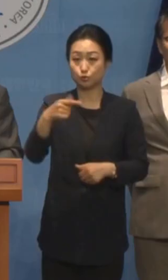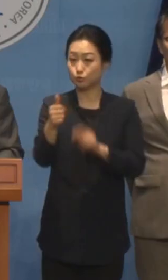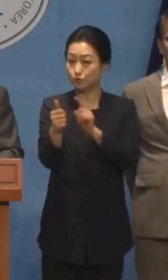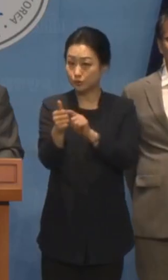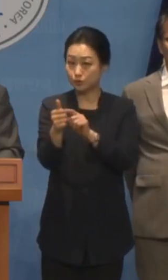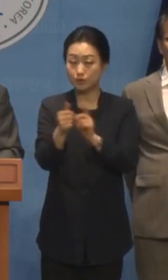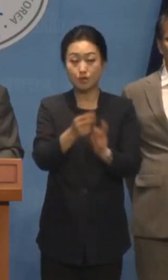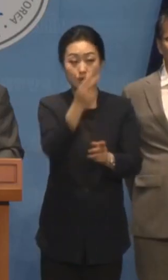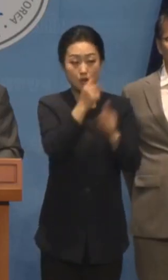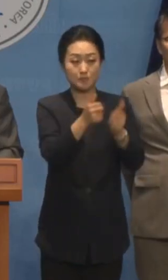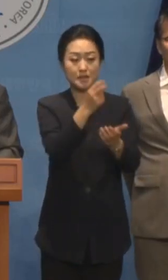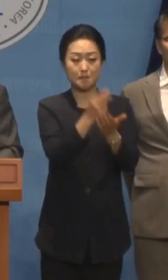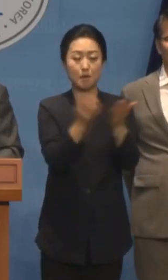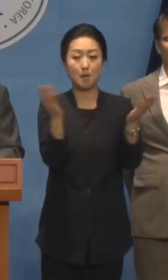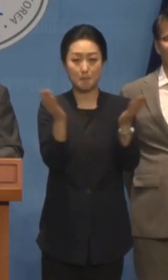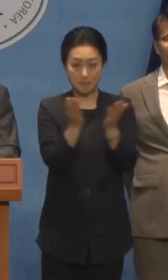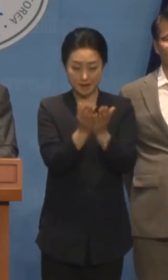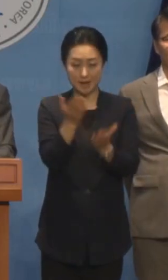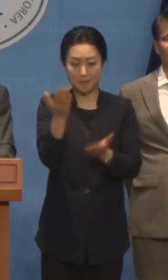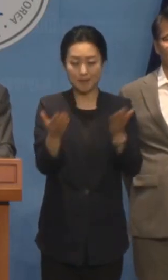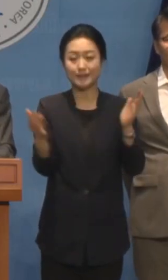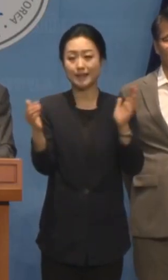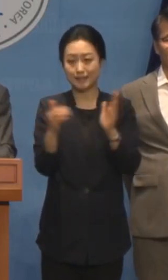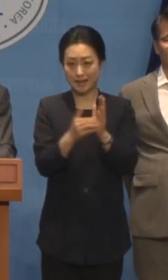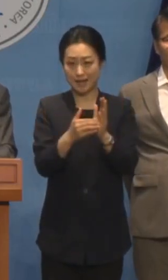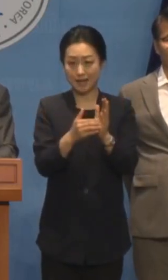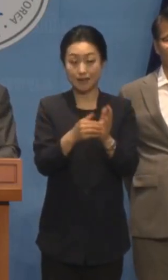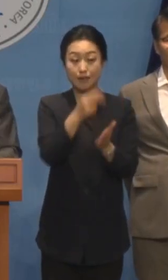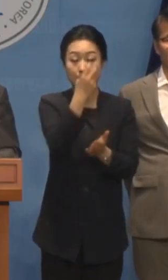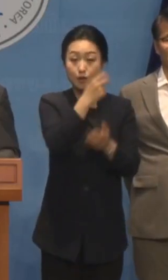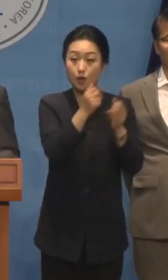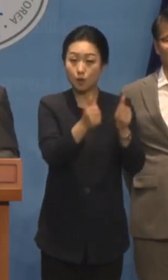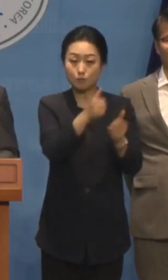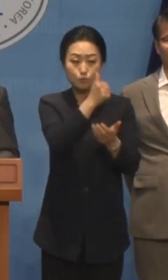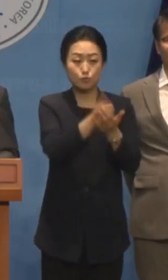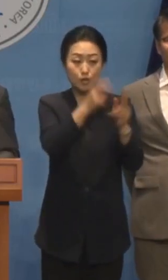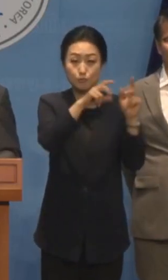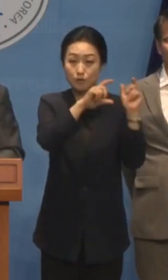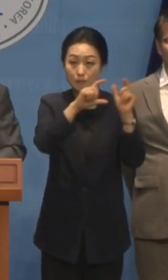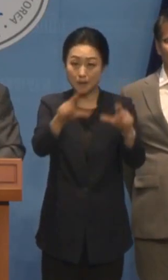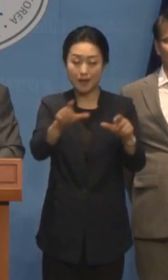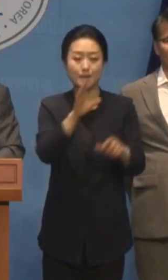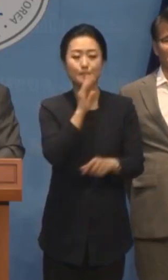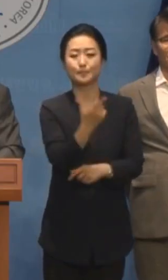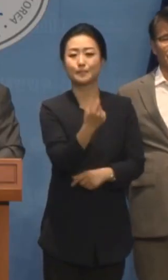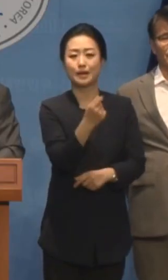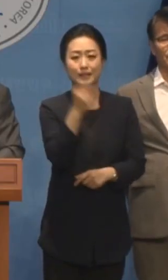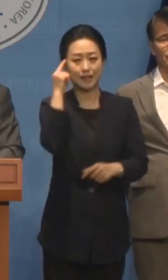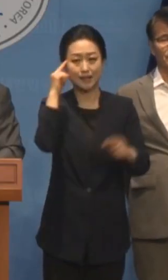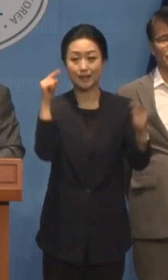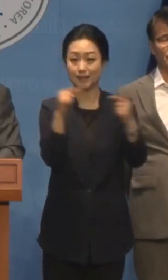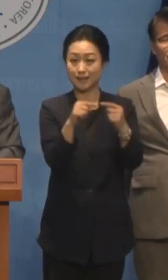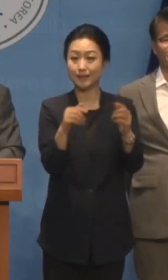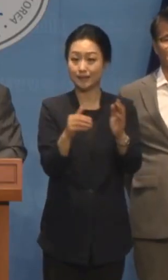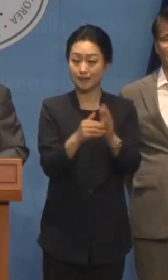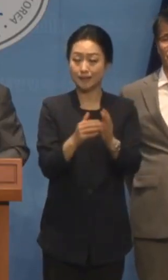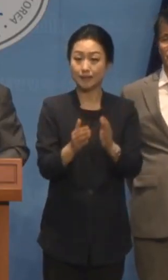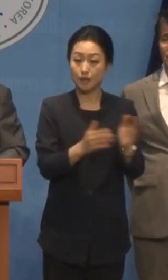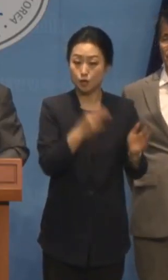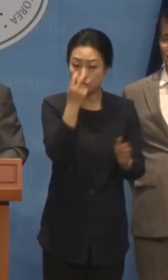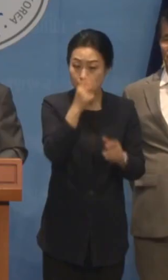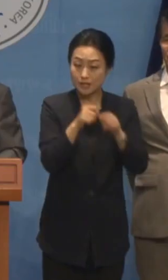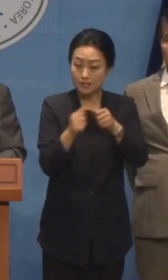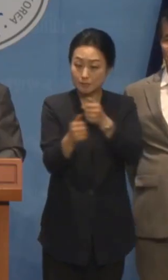판단을 내렸을 것이라며 검찰의 무혐의 결과에 힘을 더했습니다. 수사심의위원회가 검찰의